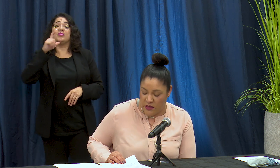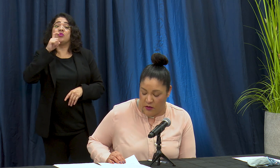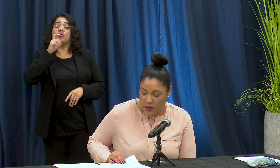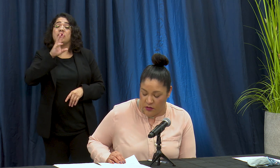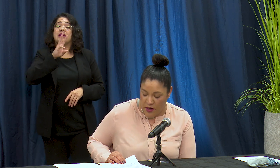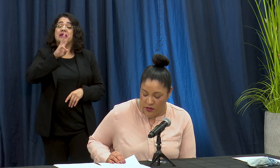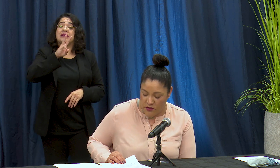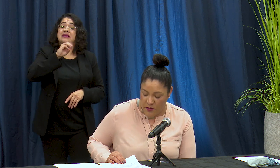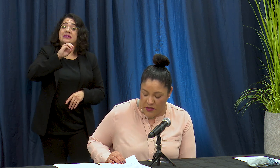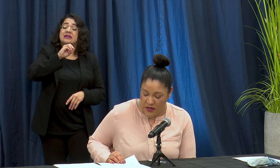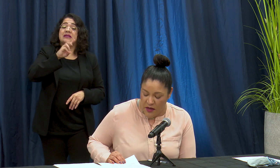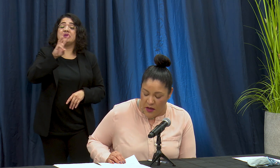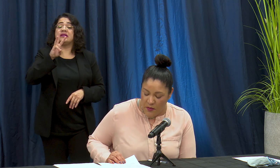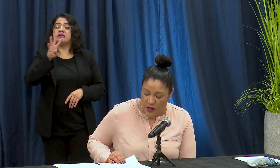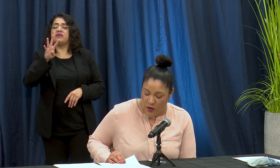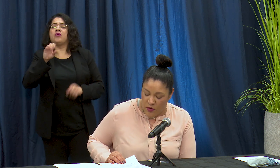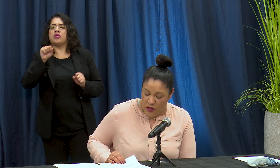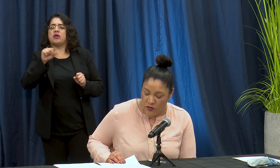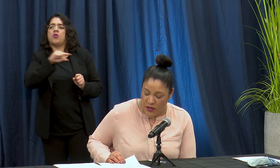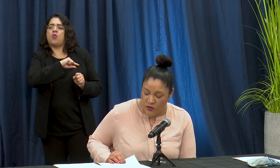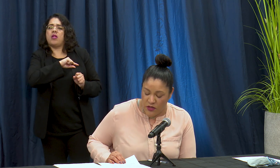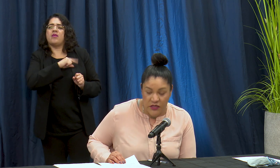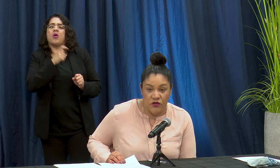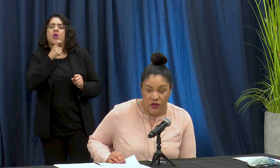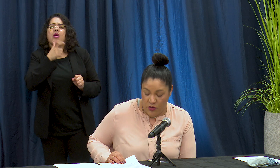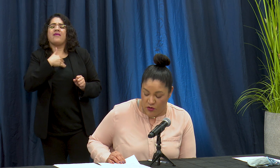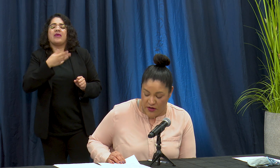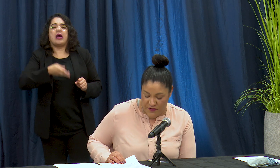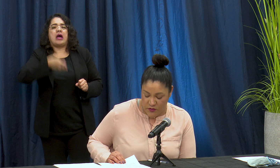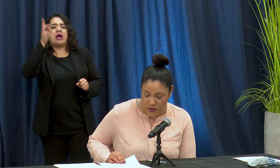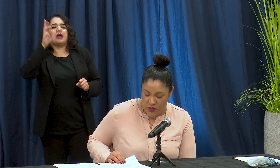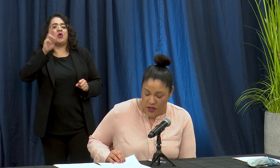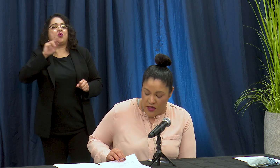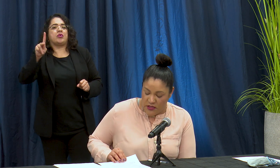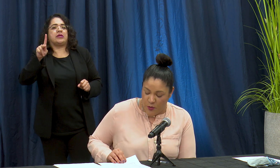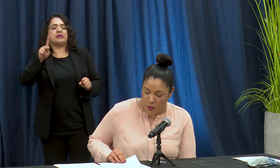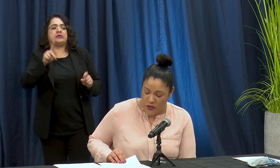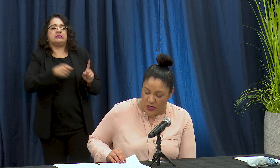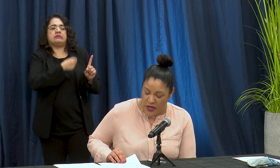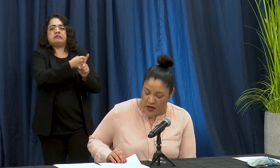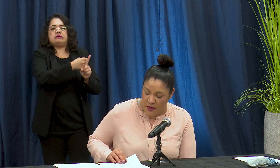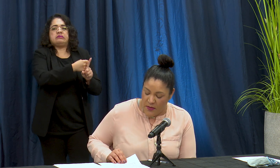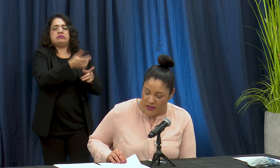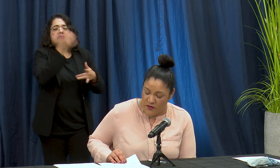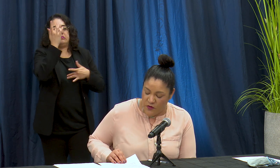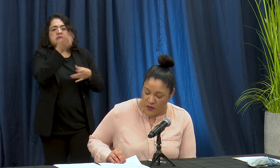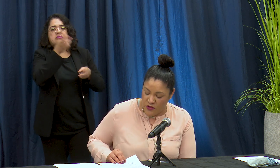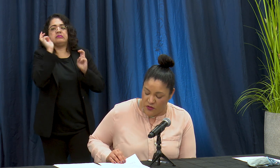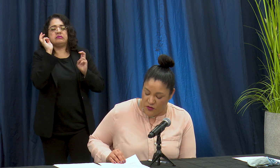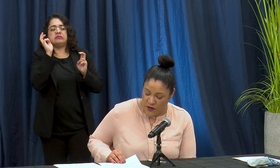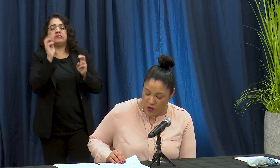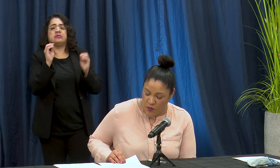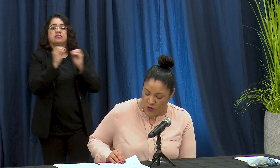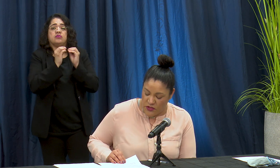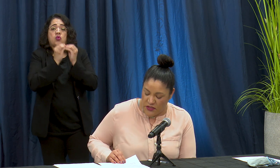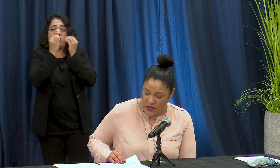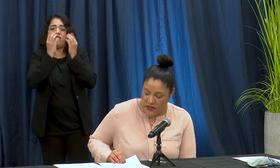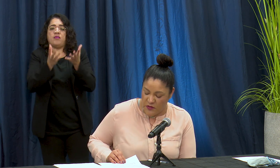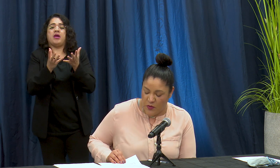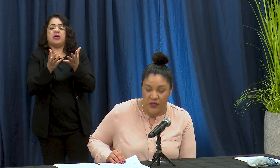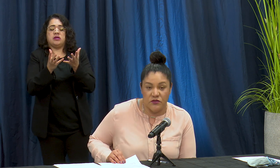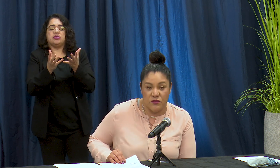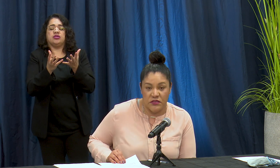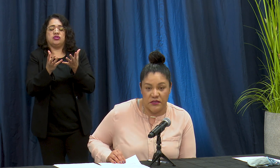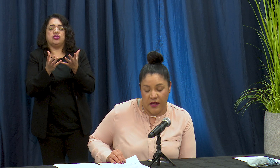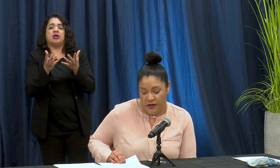o 64 años también, porque corren un alto riesgo del coronavirus. Se proporcionará más información sobre cómo los